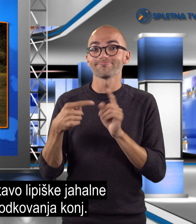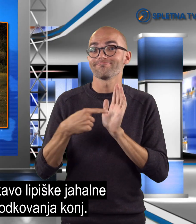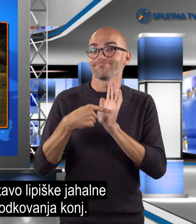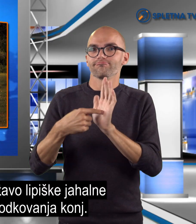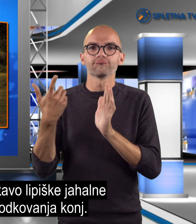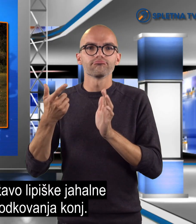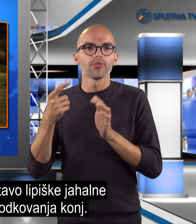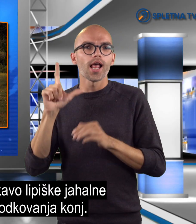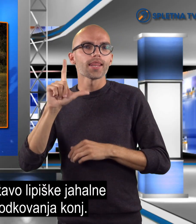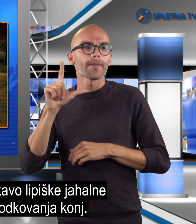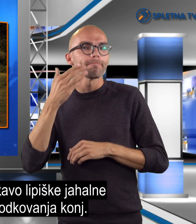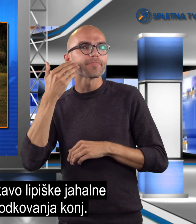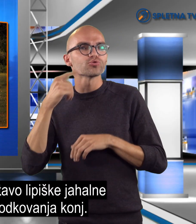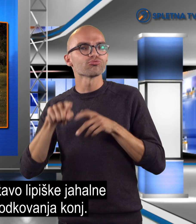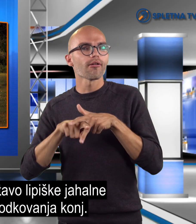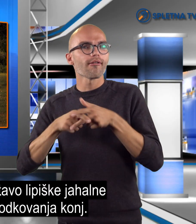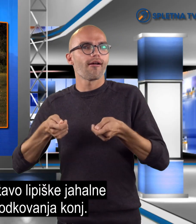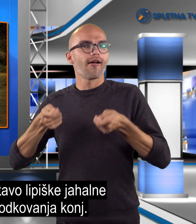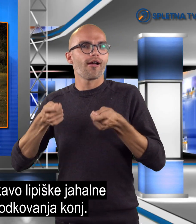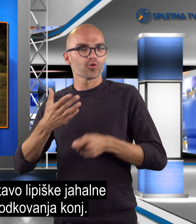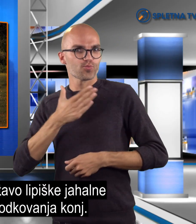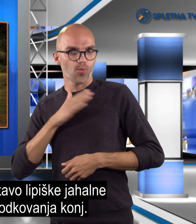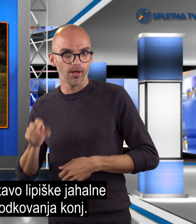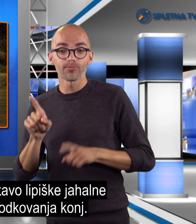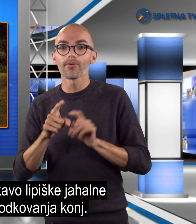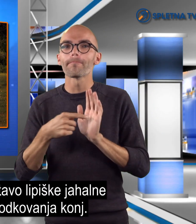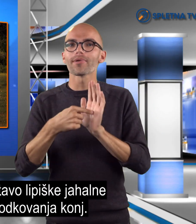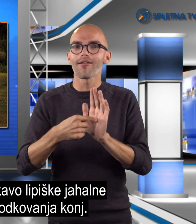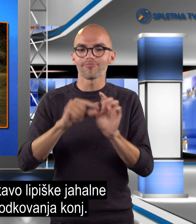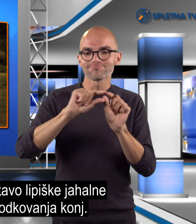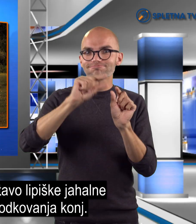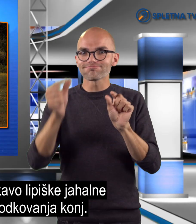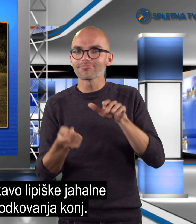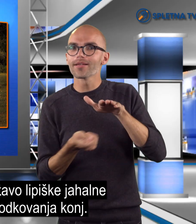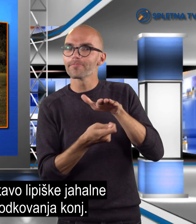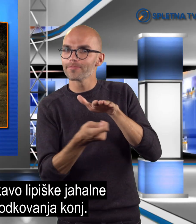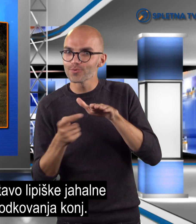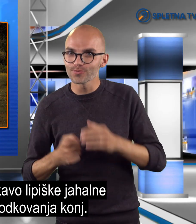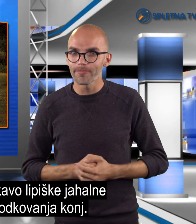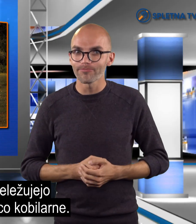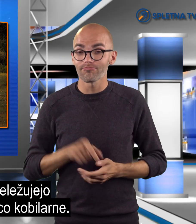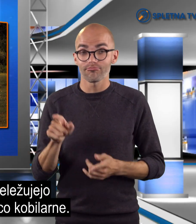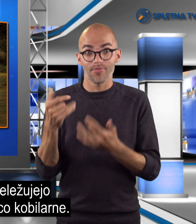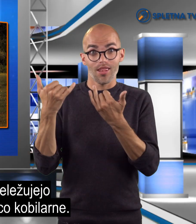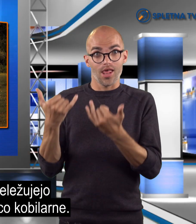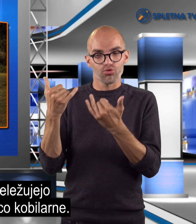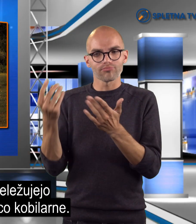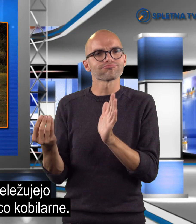jahalne šole in prikaz podkovanja konj. Letos obeležujejo 445.